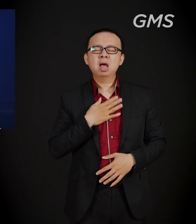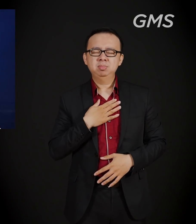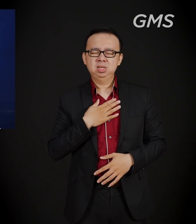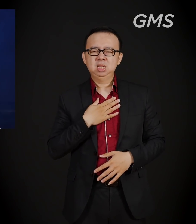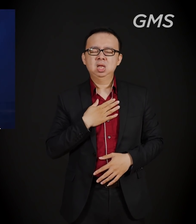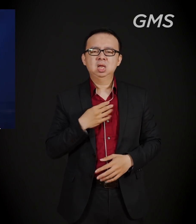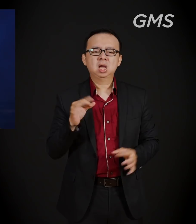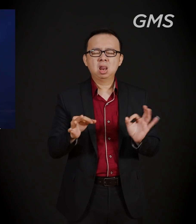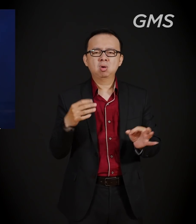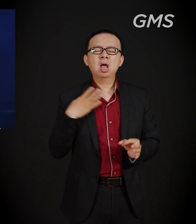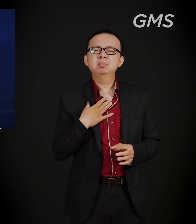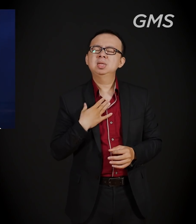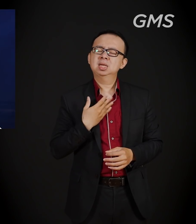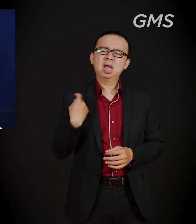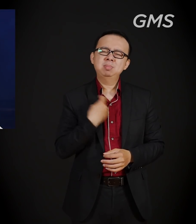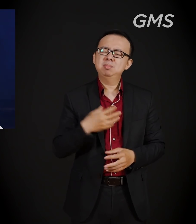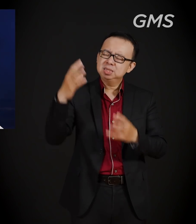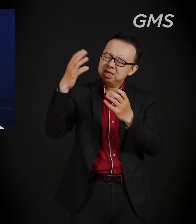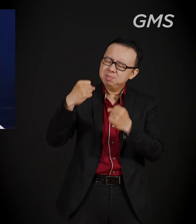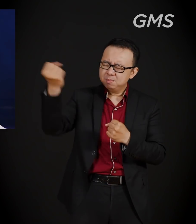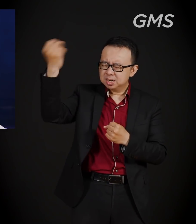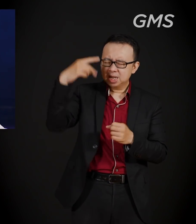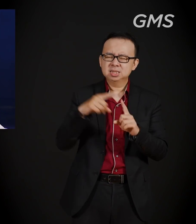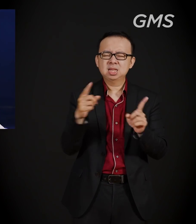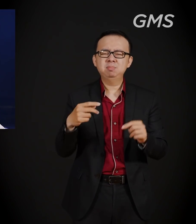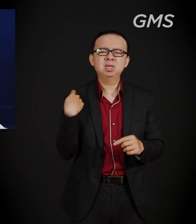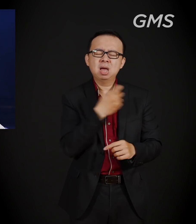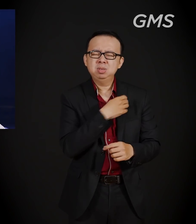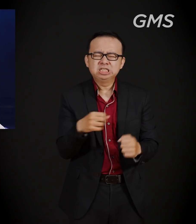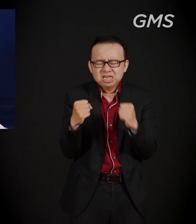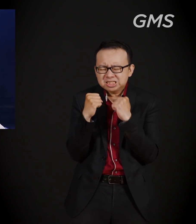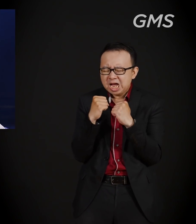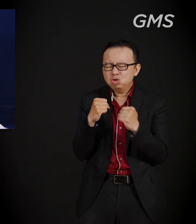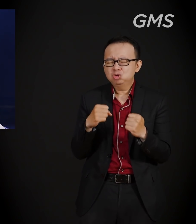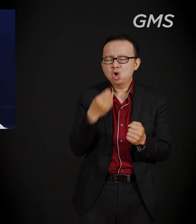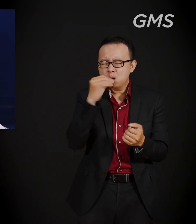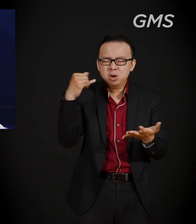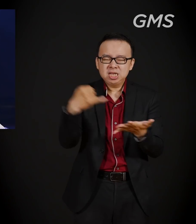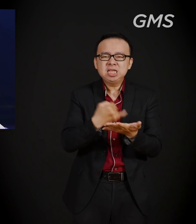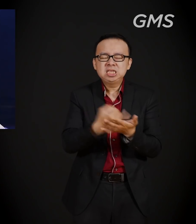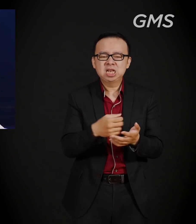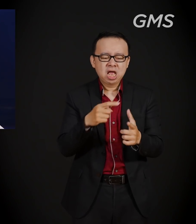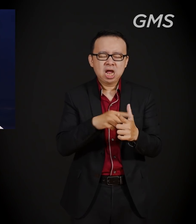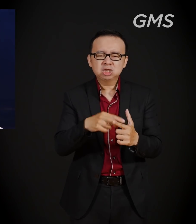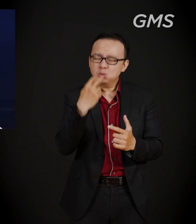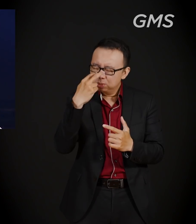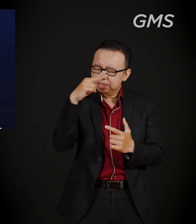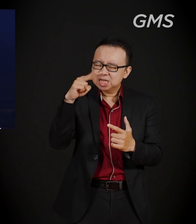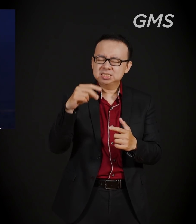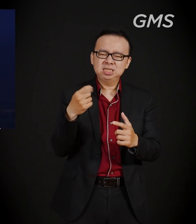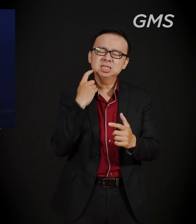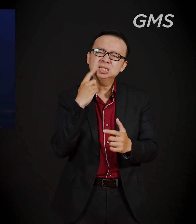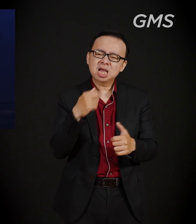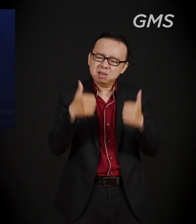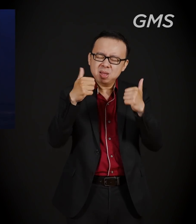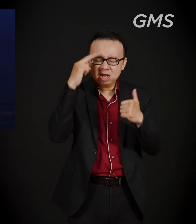kami kalau kami sudah begitu banyak terima anugerah Tuhan. Tapi kami takut menginjil. Kami tidak pernah bersaksi. Kami tidak pernah menjadi saksi.